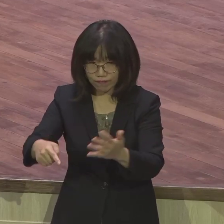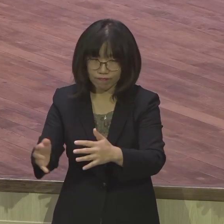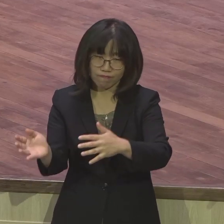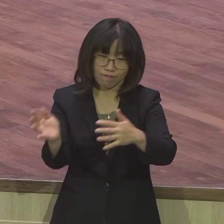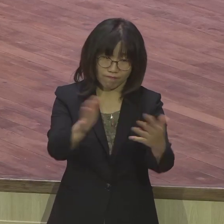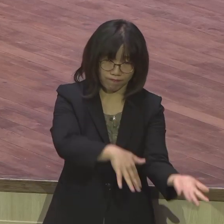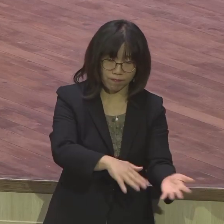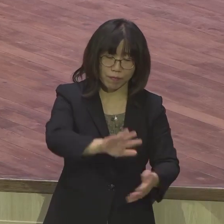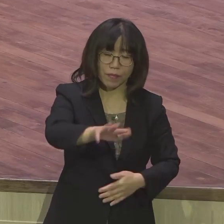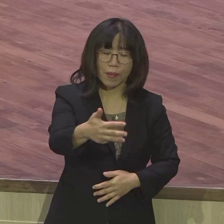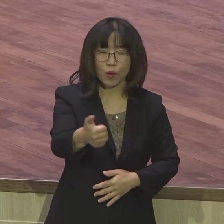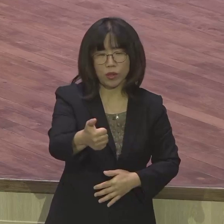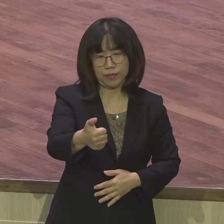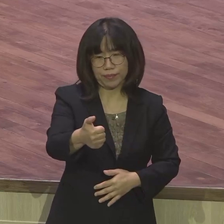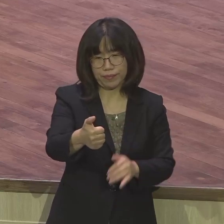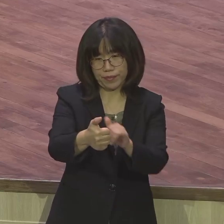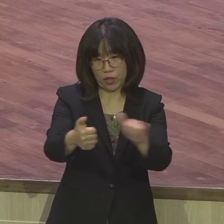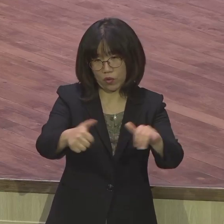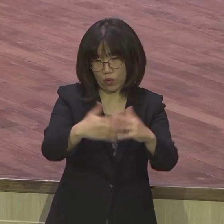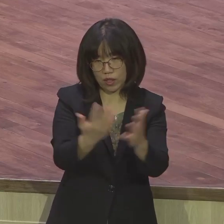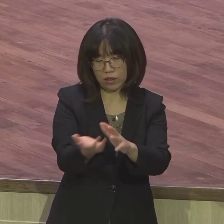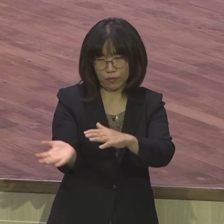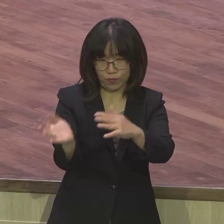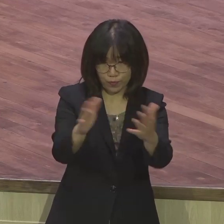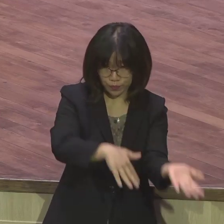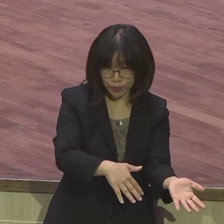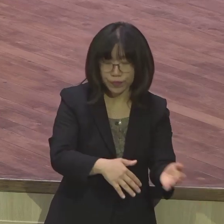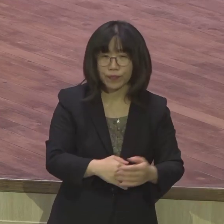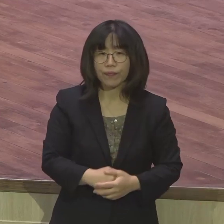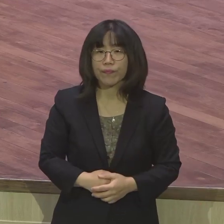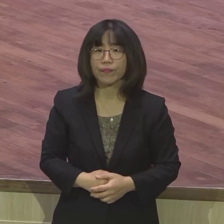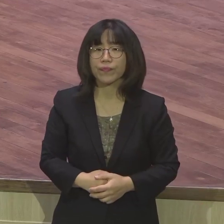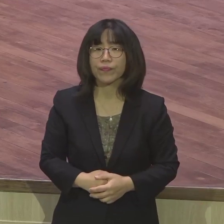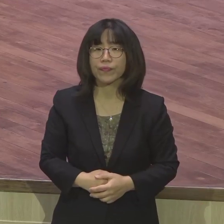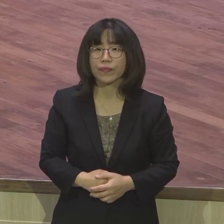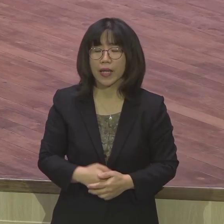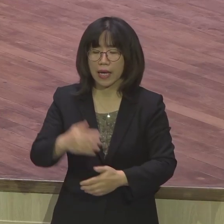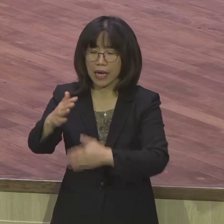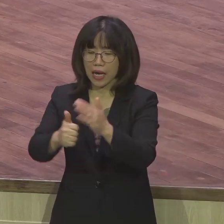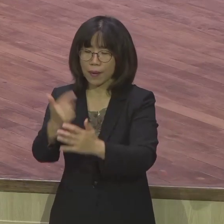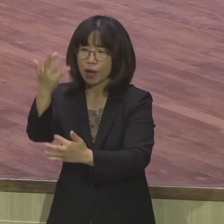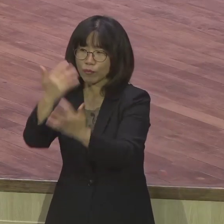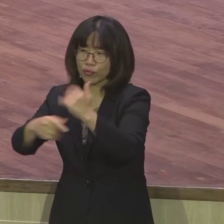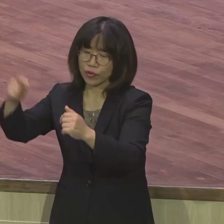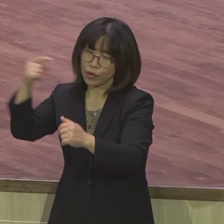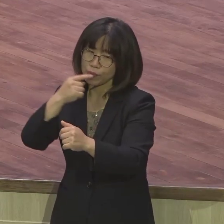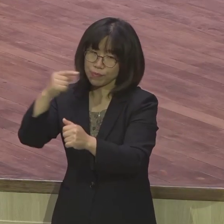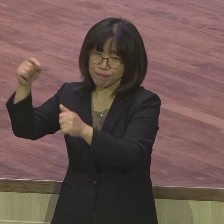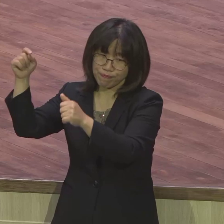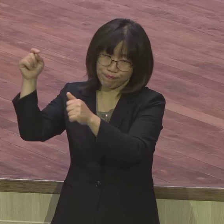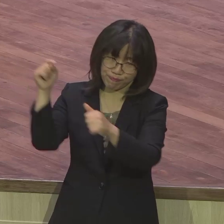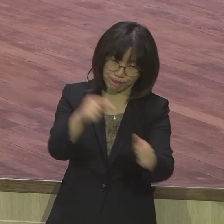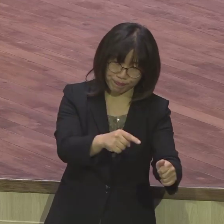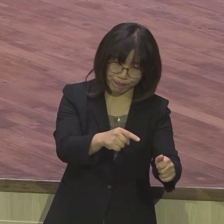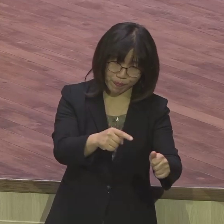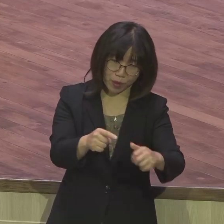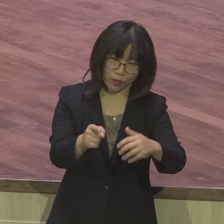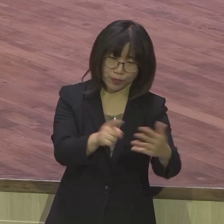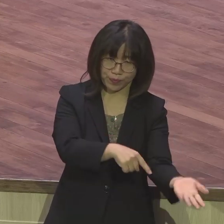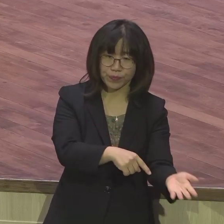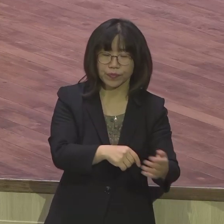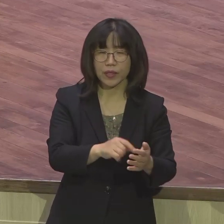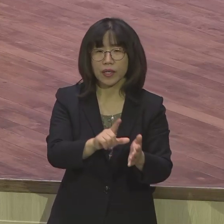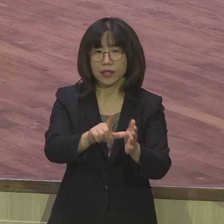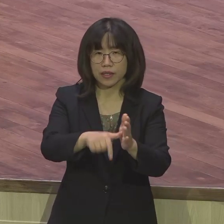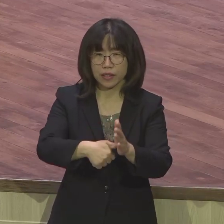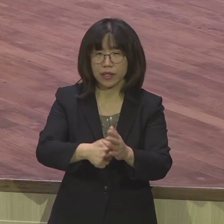않은데 850명을 이제 그 하나님이 불을 내려서 이김으로 말미암아 그 바알과 아세라 선지자를